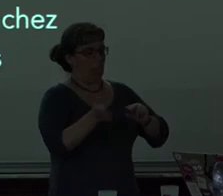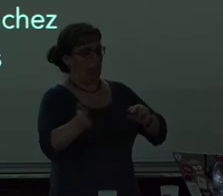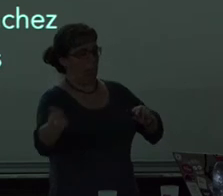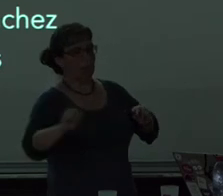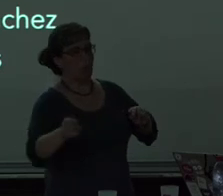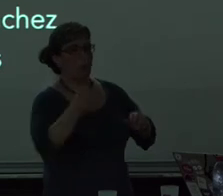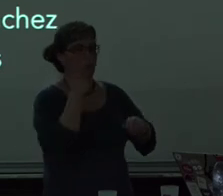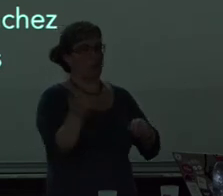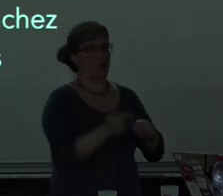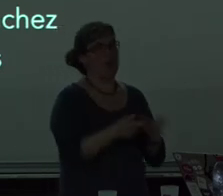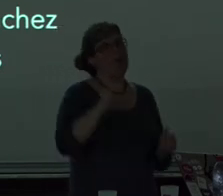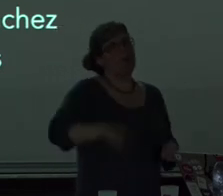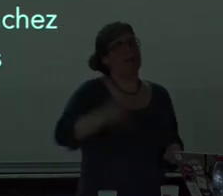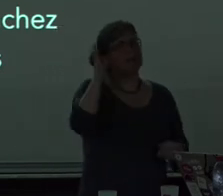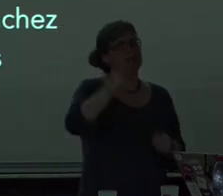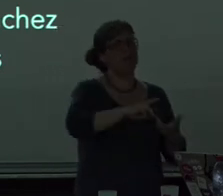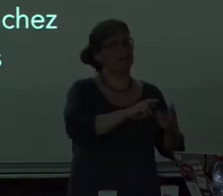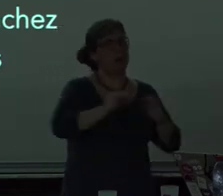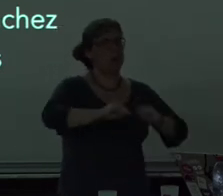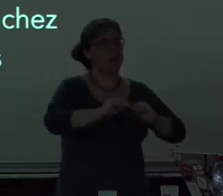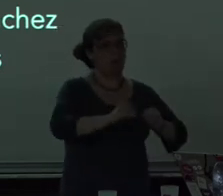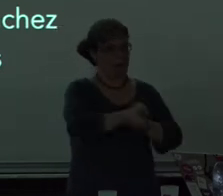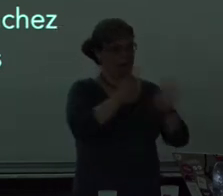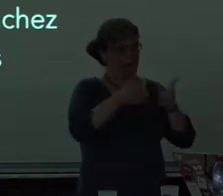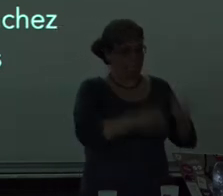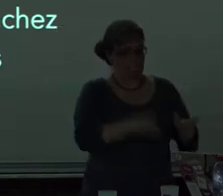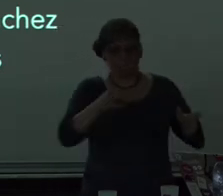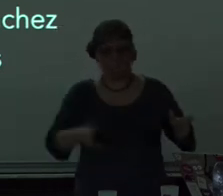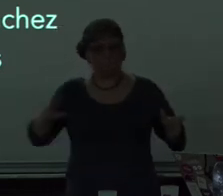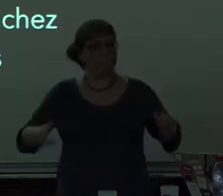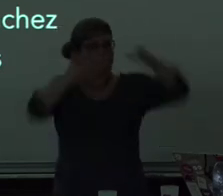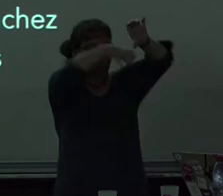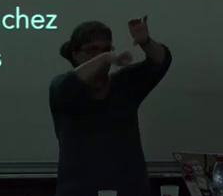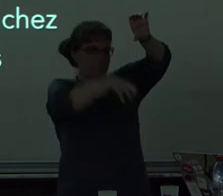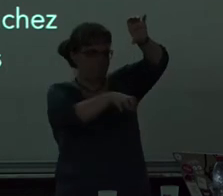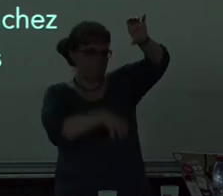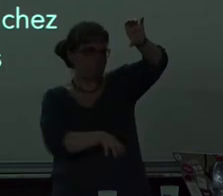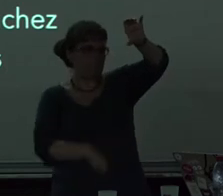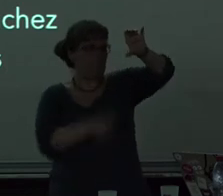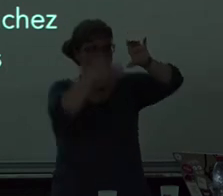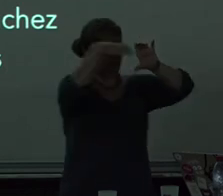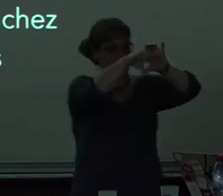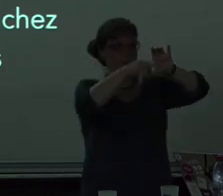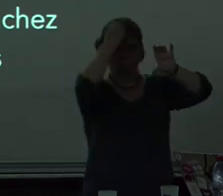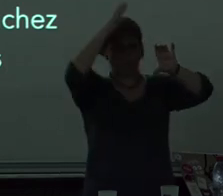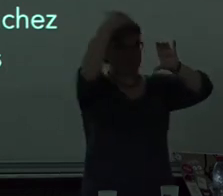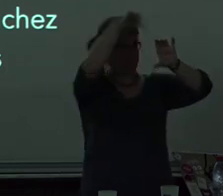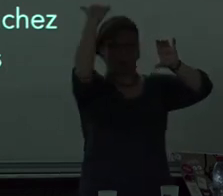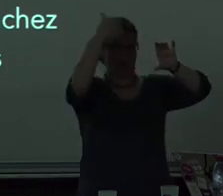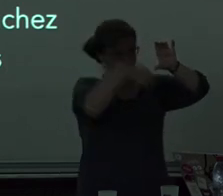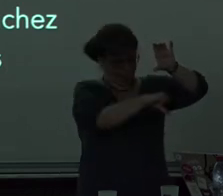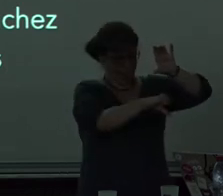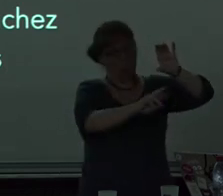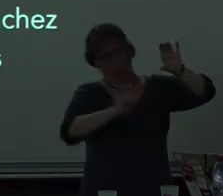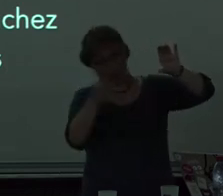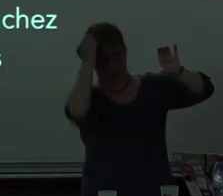exemples, quand ton cours est bien structuré en plusieurs chapitres, normalement, un chapitre est sur un concept que tu